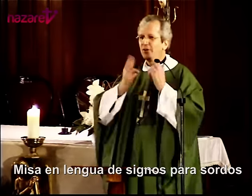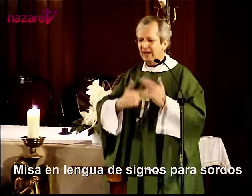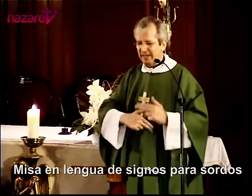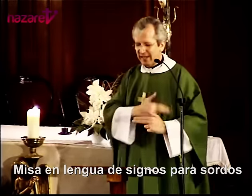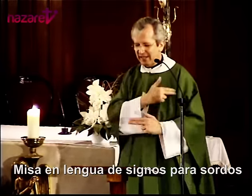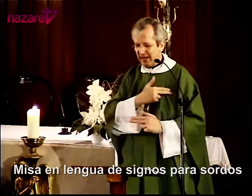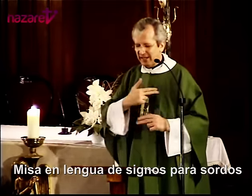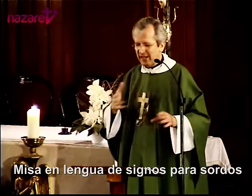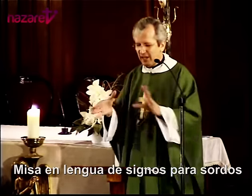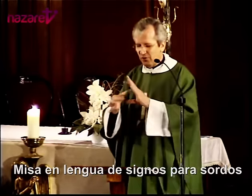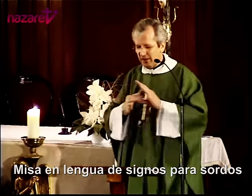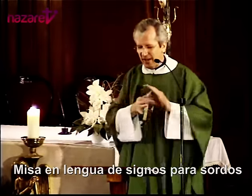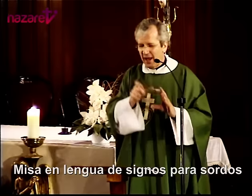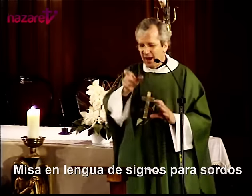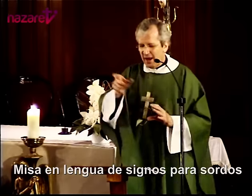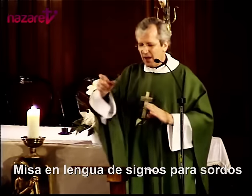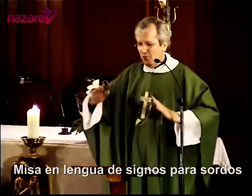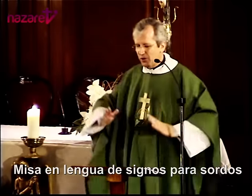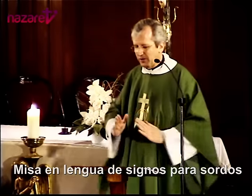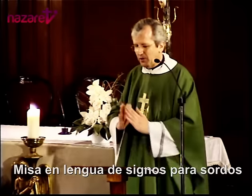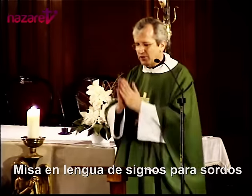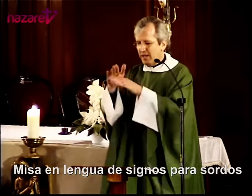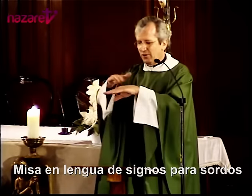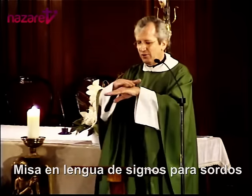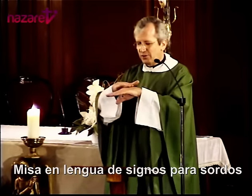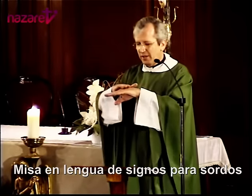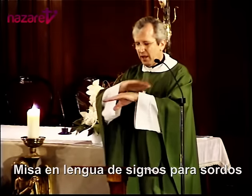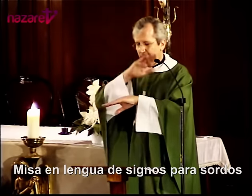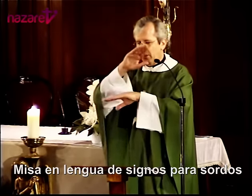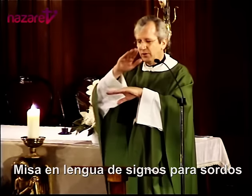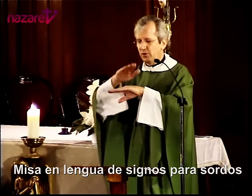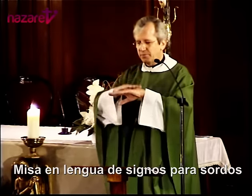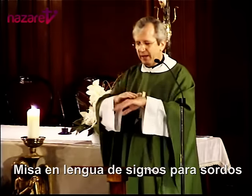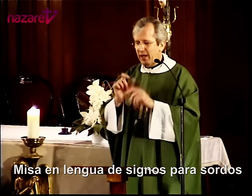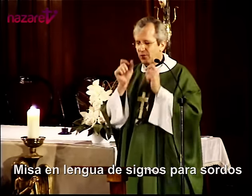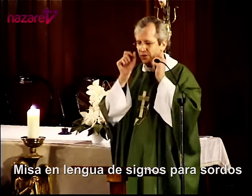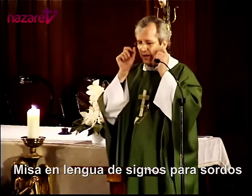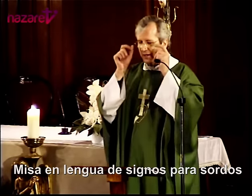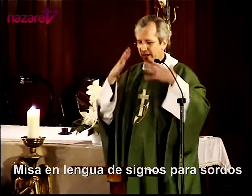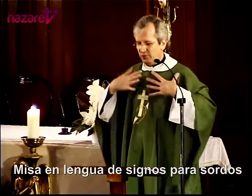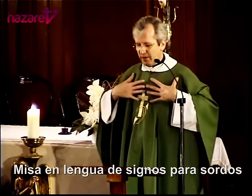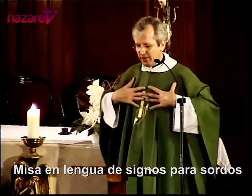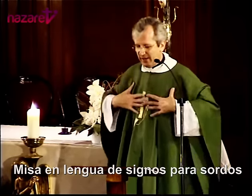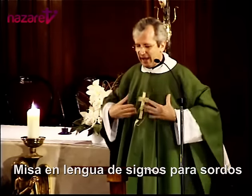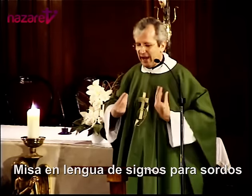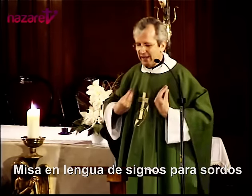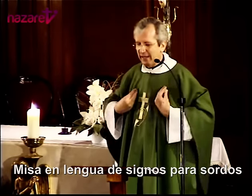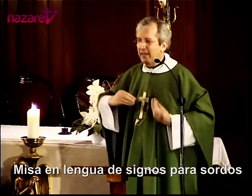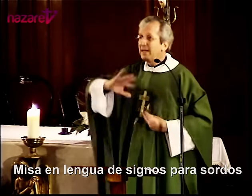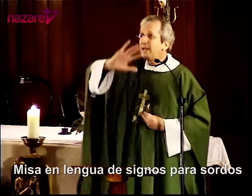la Santa Iglesia Católica, la comunión de los santos, el perdón de los pecados, la resurrección de la carne y la